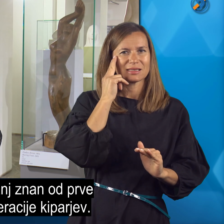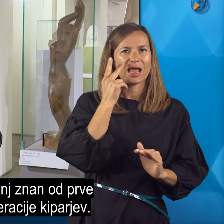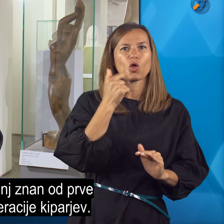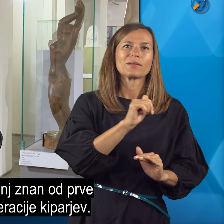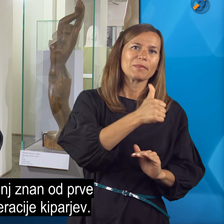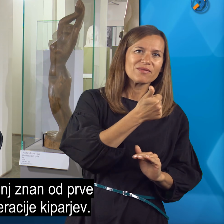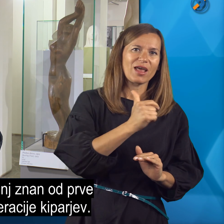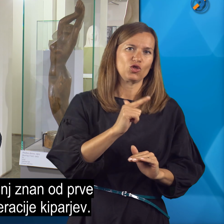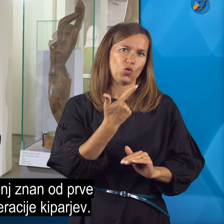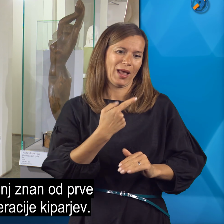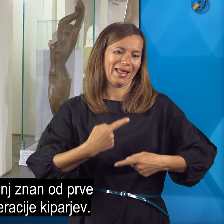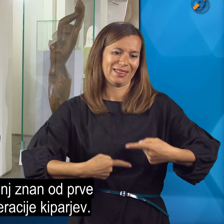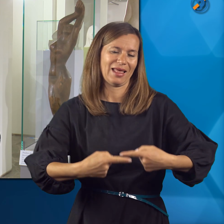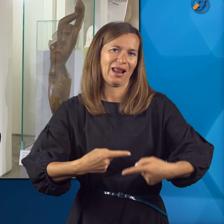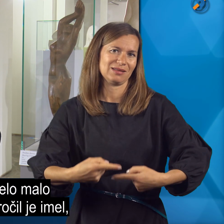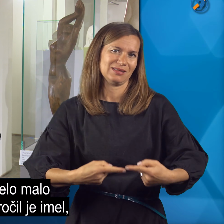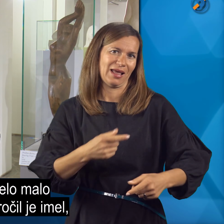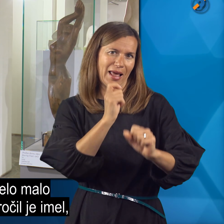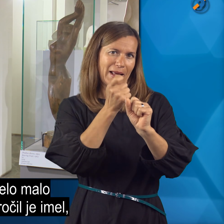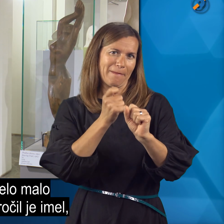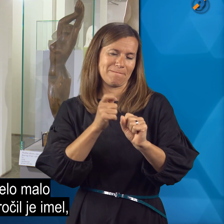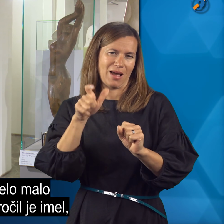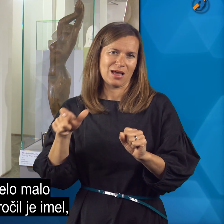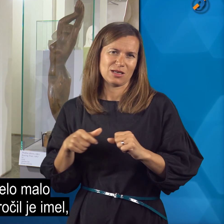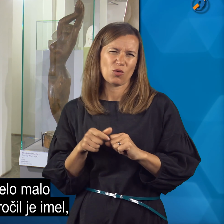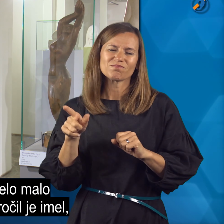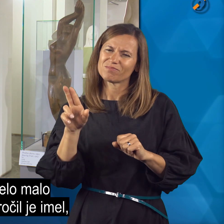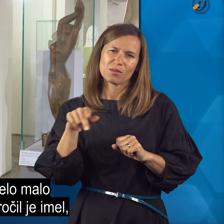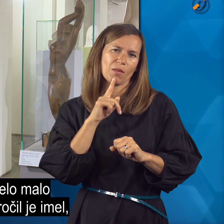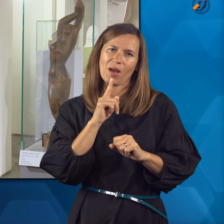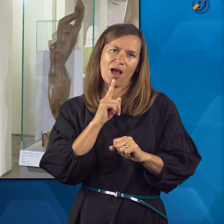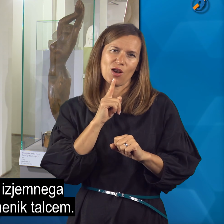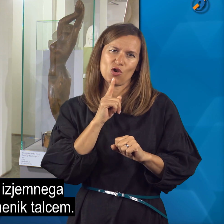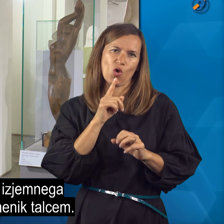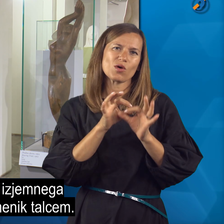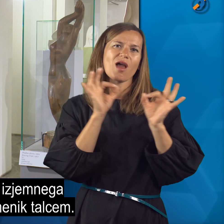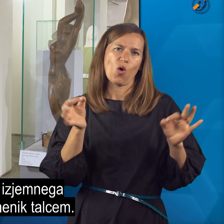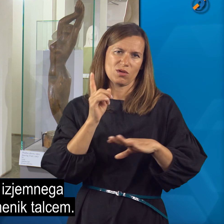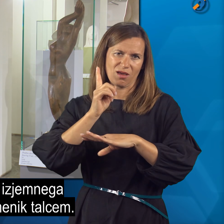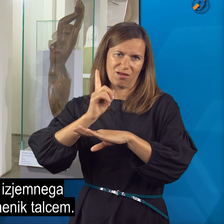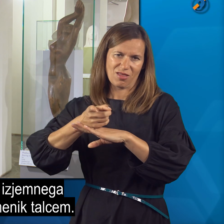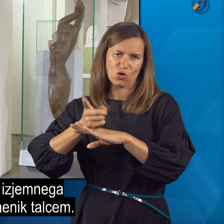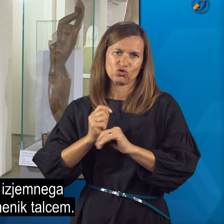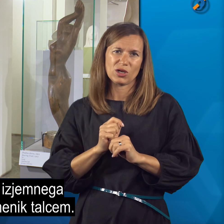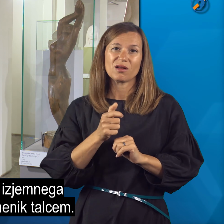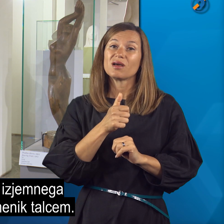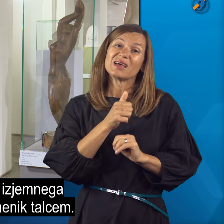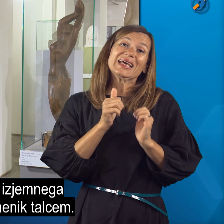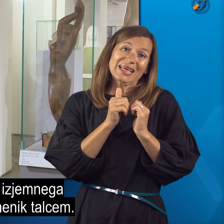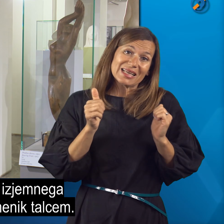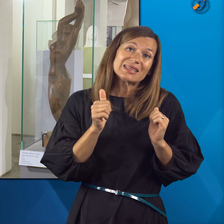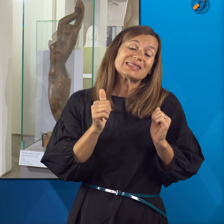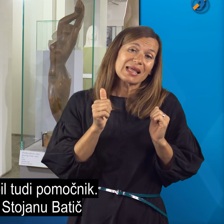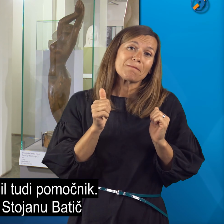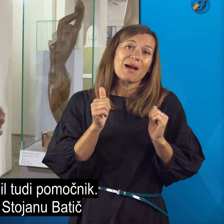in druge generacije kiparjev, tudi zelo malo javnih naročil je imel, z izjemo izjemnega dela spomenika